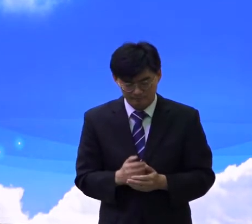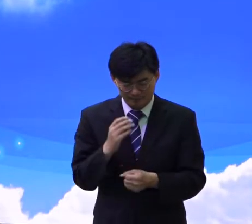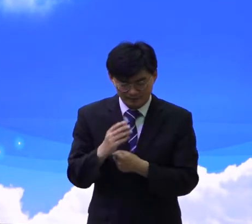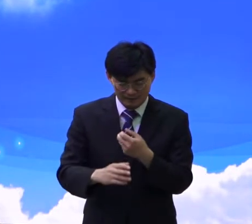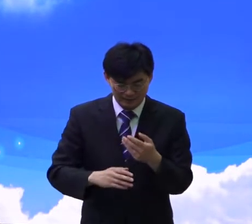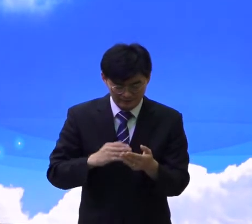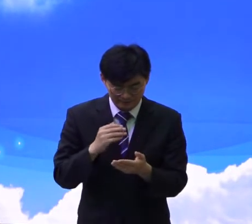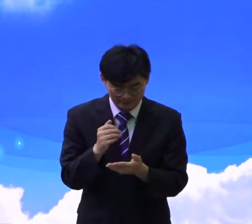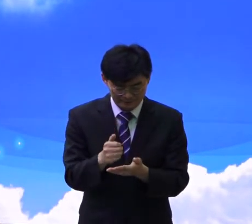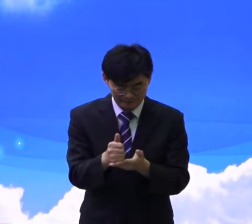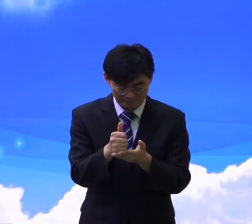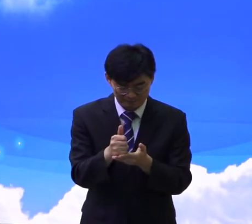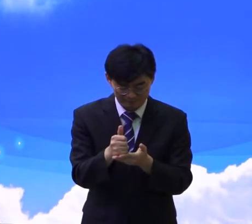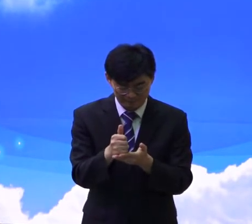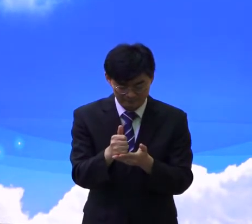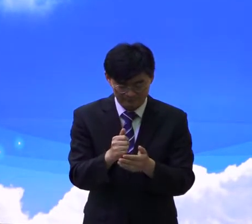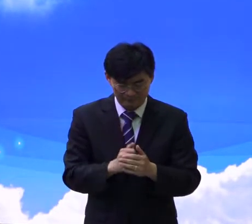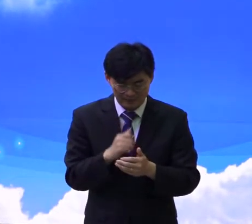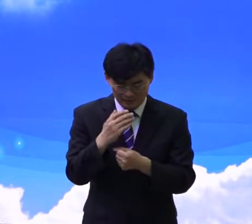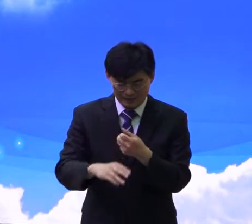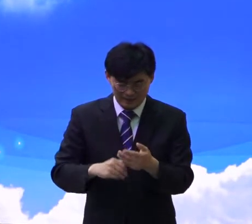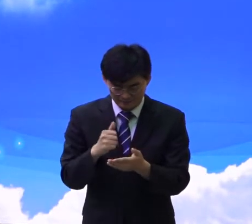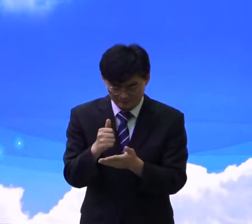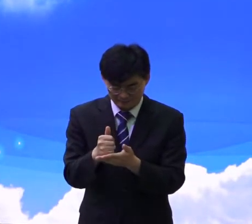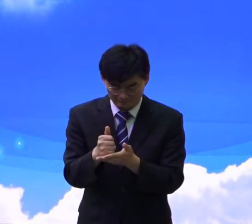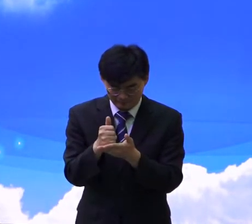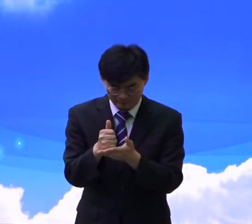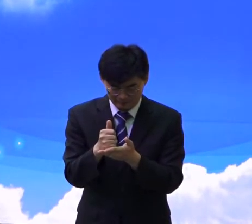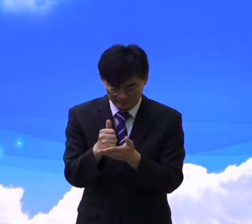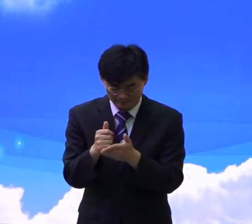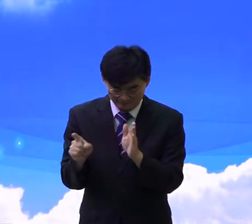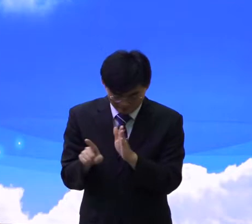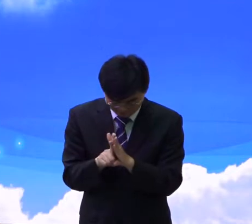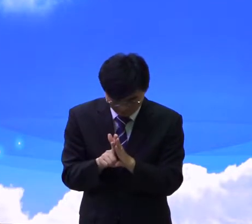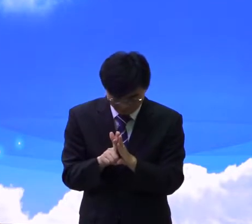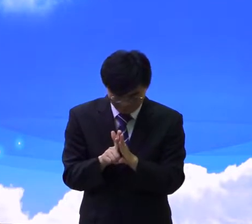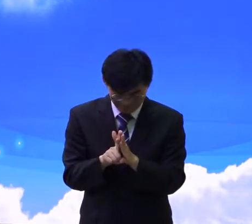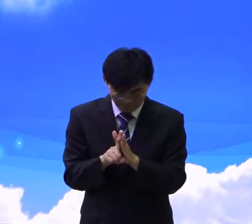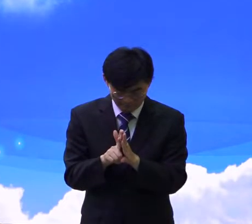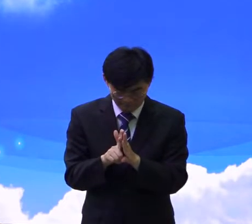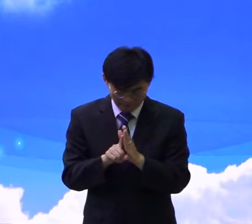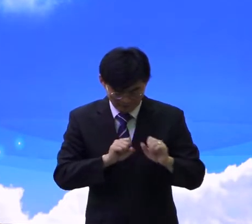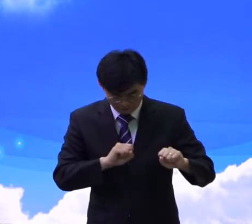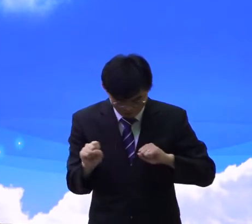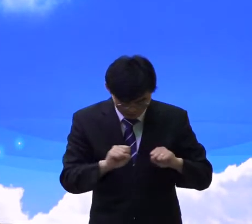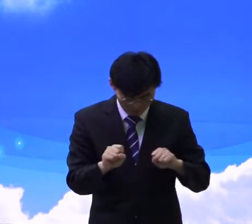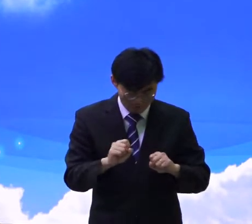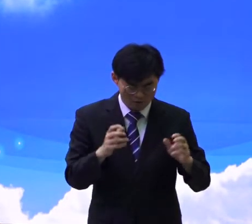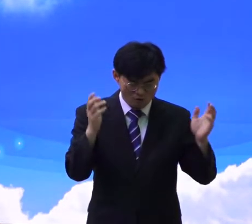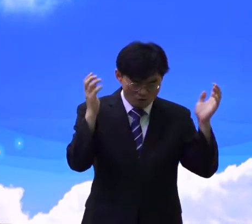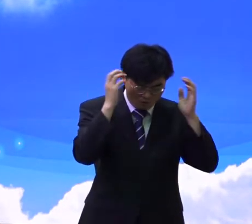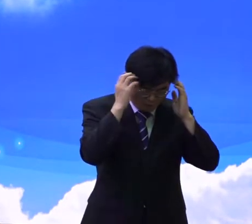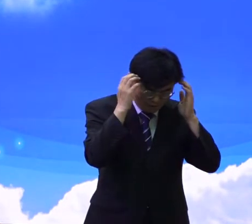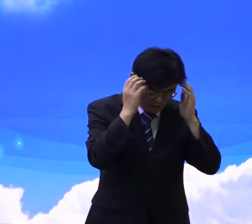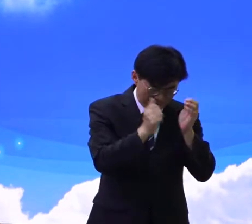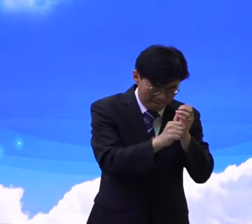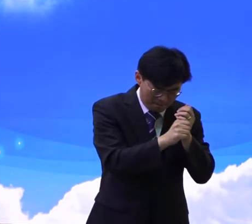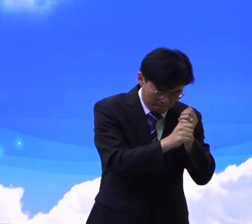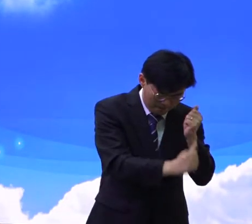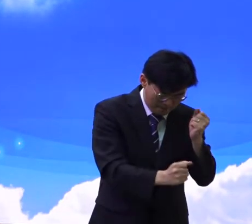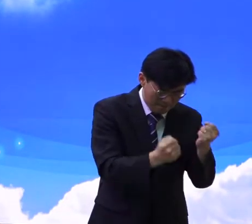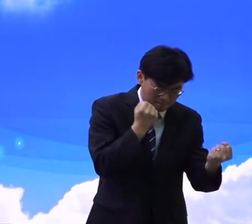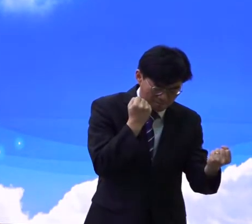하나님으로 인해서 세워진 믿음의 용사여 고난을 맞닥뜨려 뚫고 나아가는 하나님의